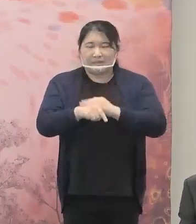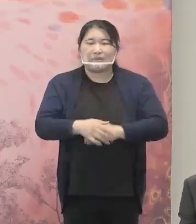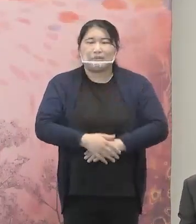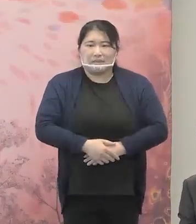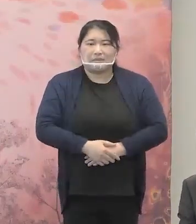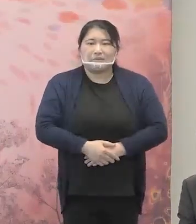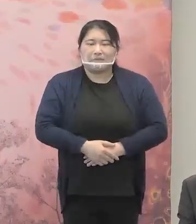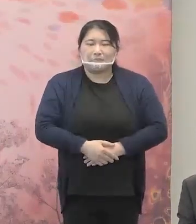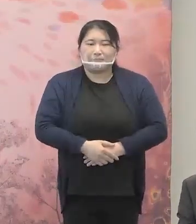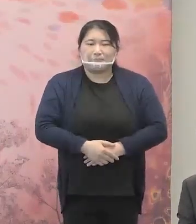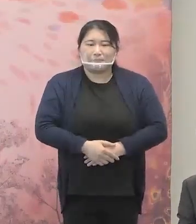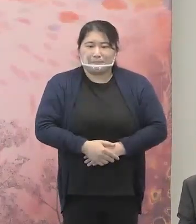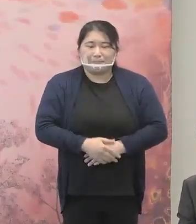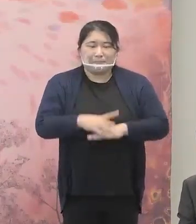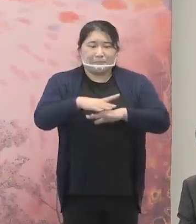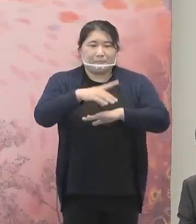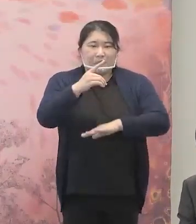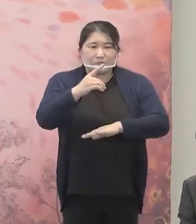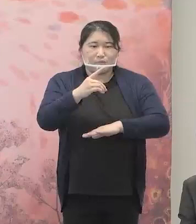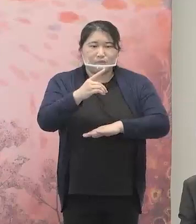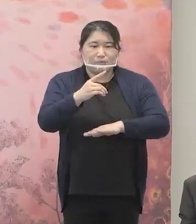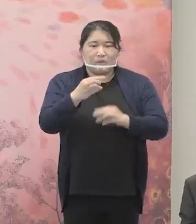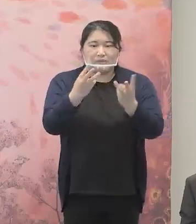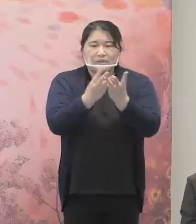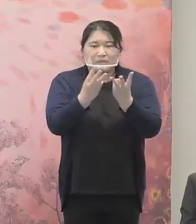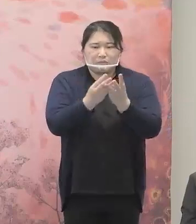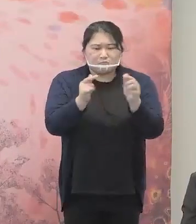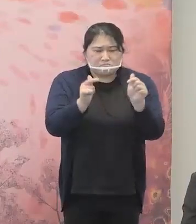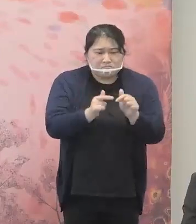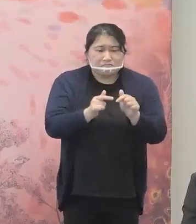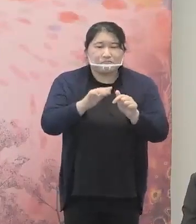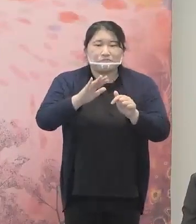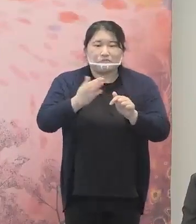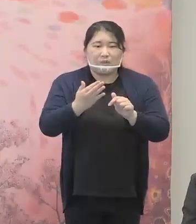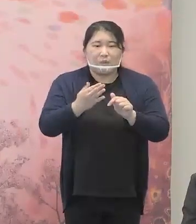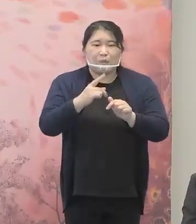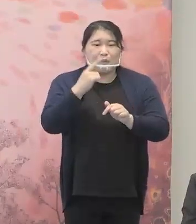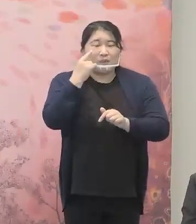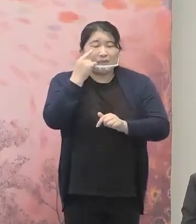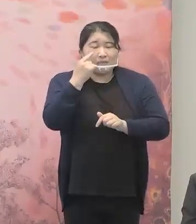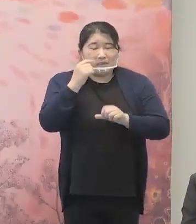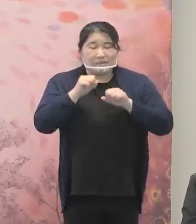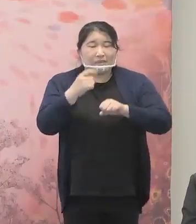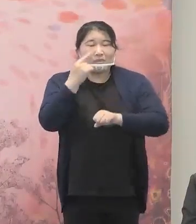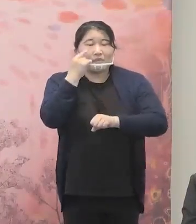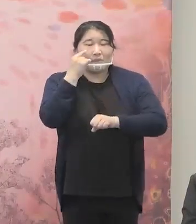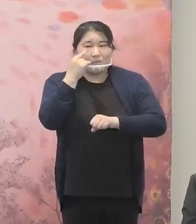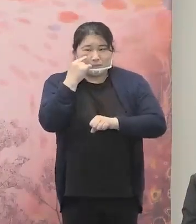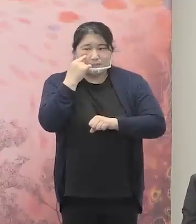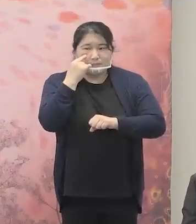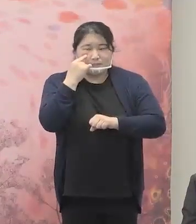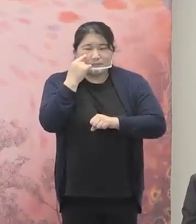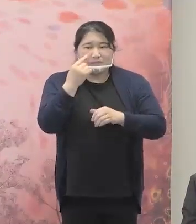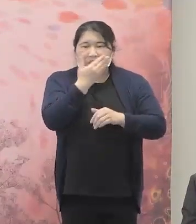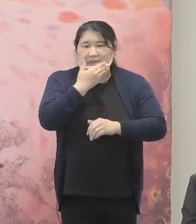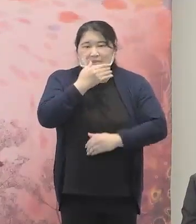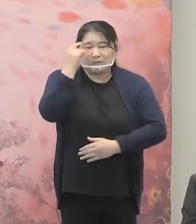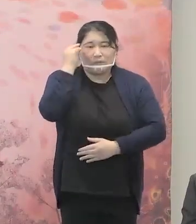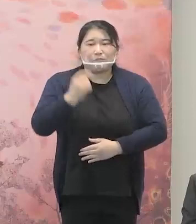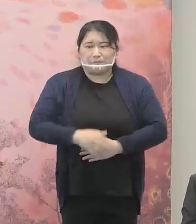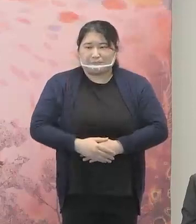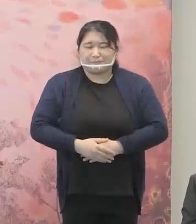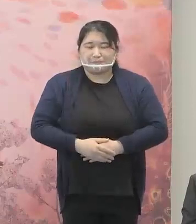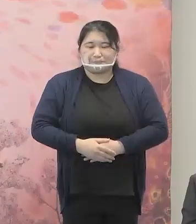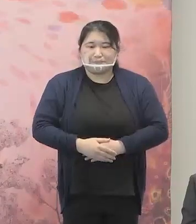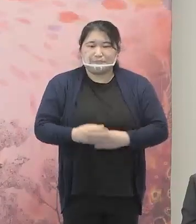回ということになりますので、まずは少人数でありますがやらせていただいてということかなと思ってございます。また感